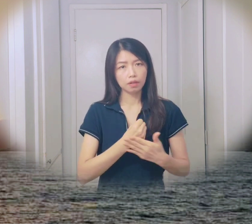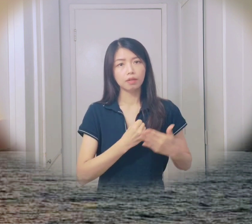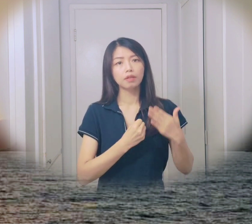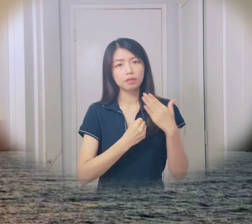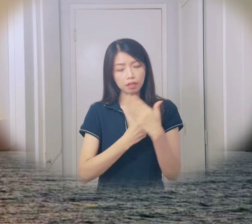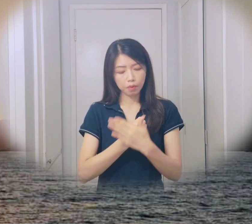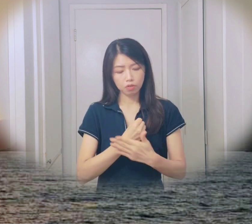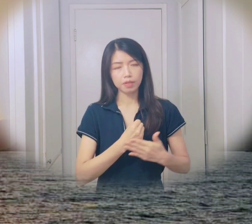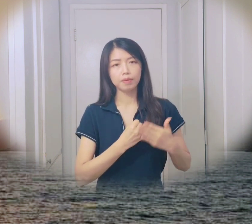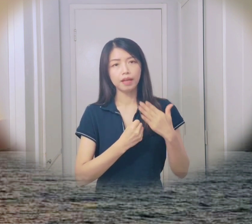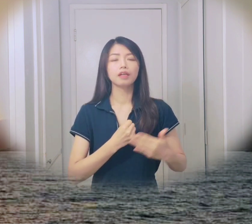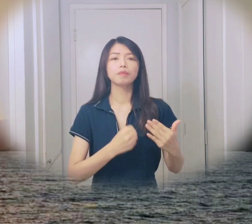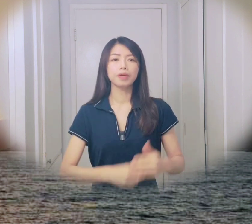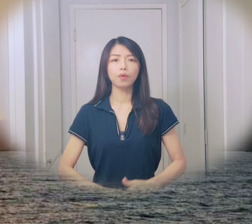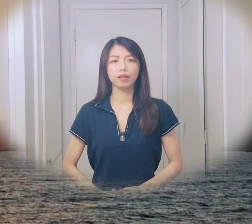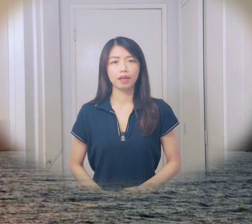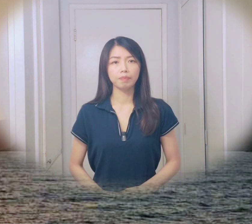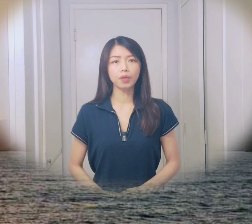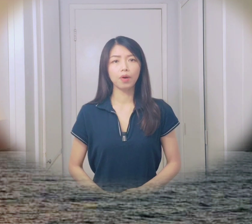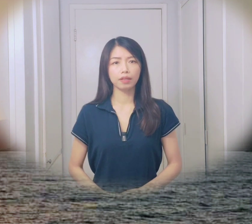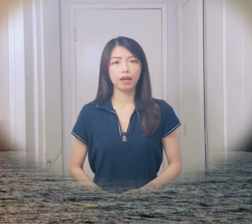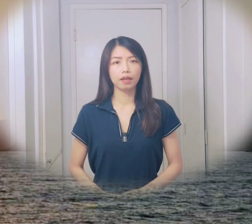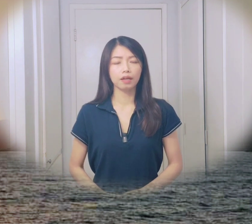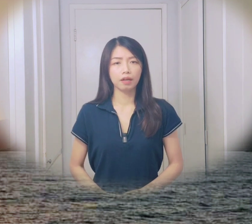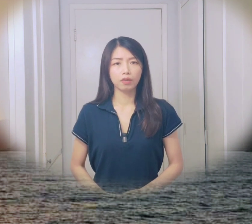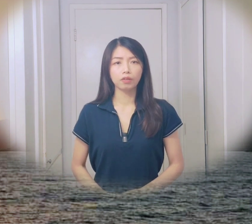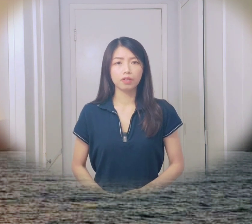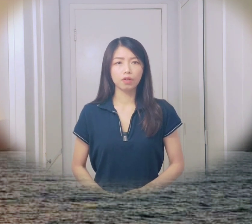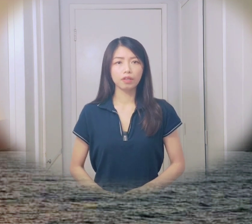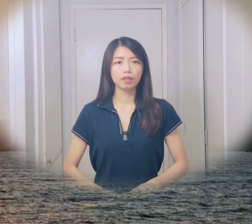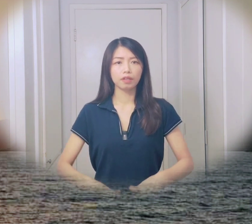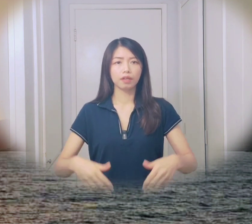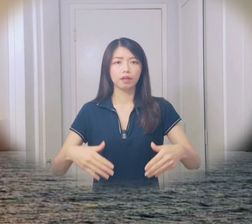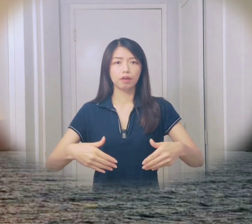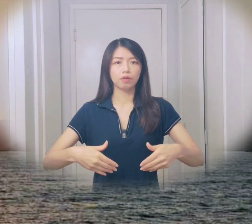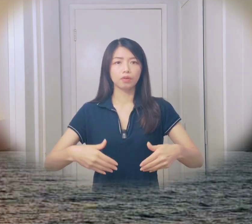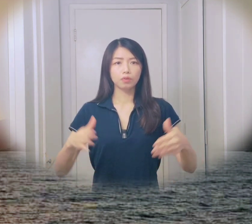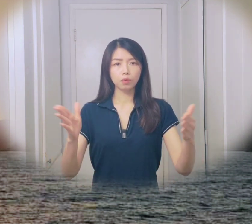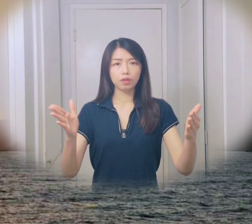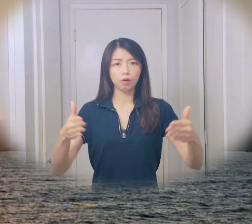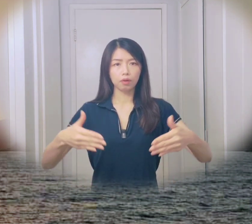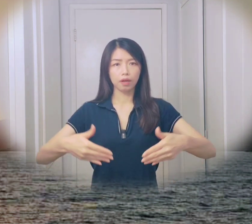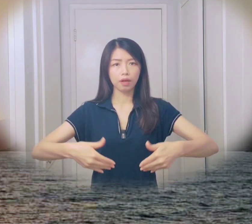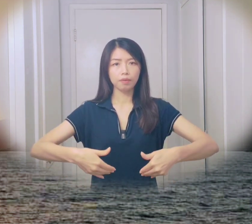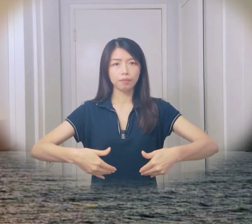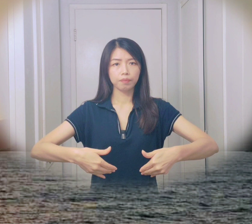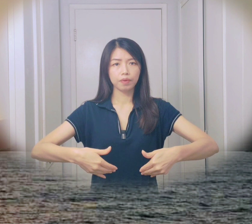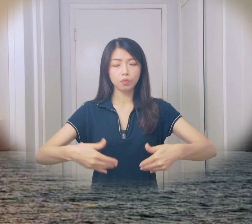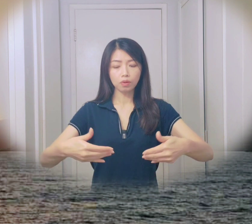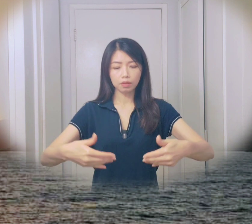손등을 쓰다듬어 주시면 됩니다. 필요하네, 필요하다 이런 데의 수어는 손을